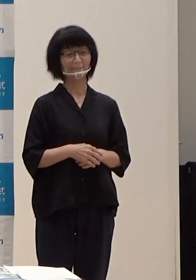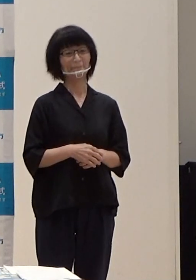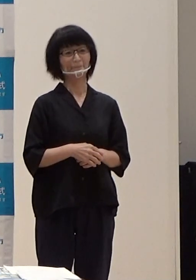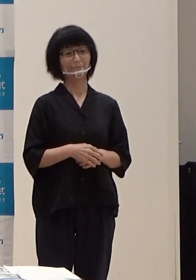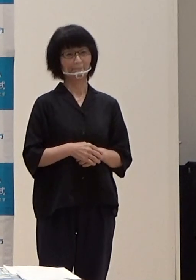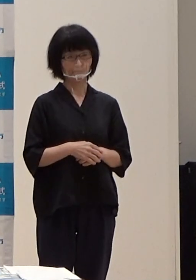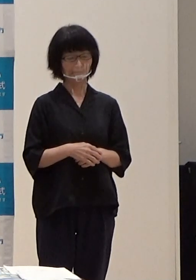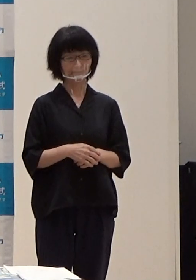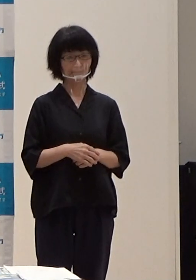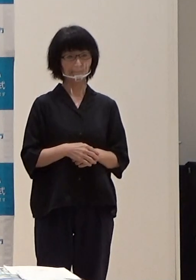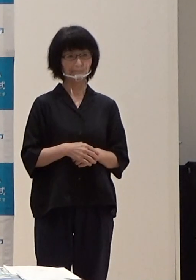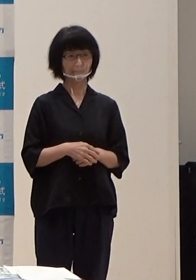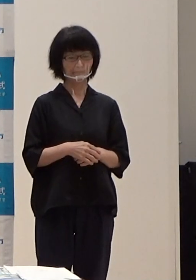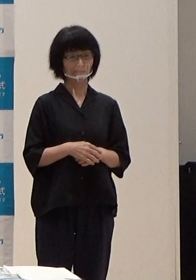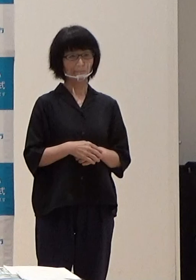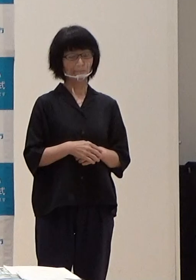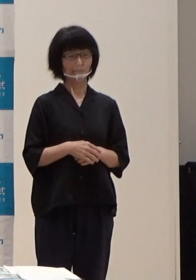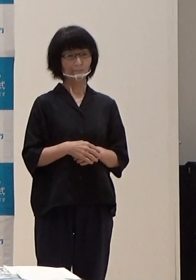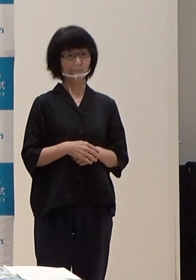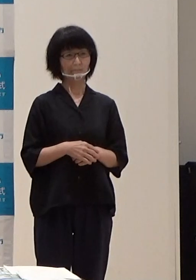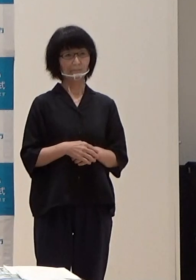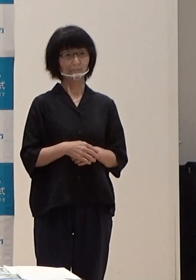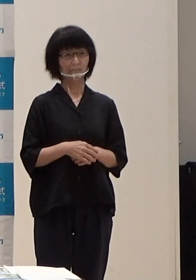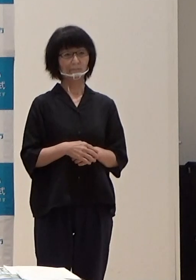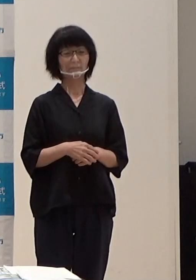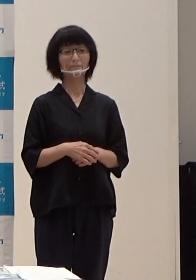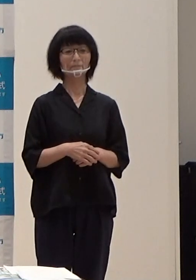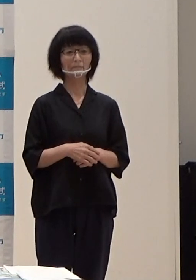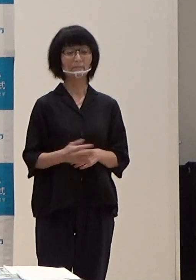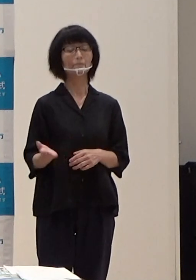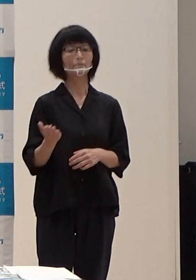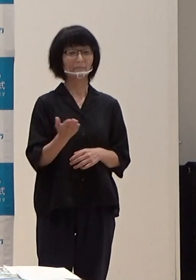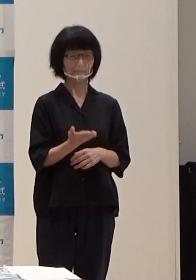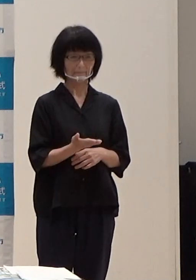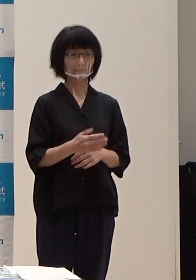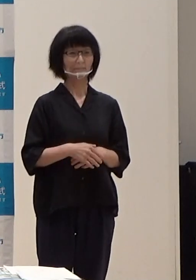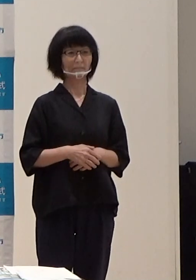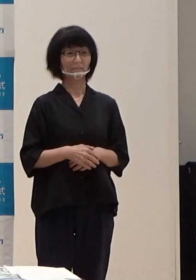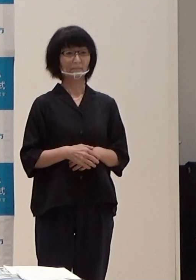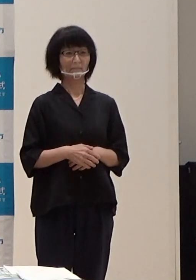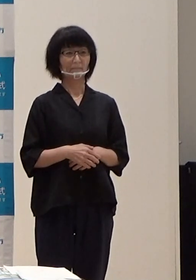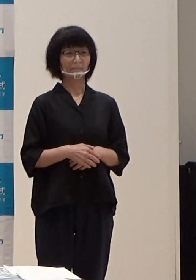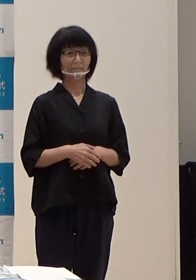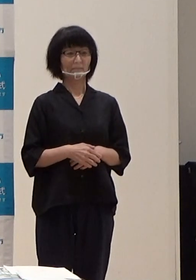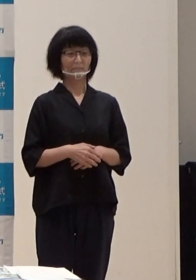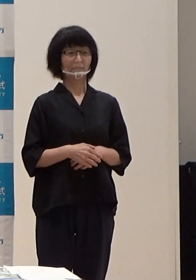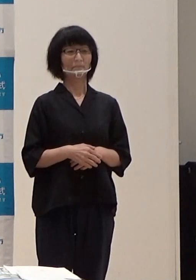見直しを図っていくというものでございます。その次に移りますが、